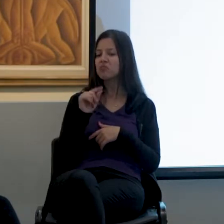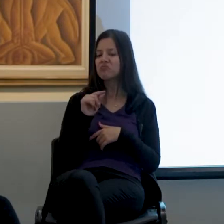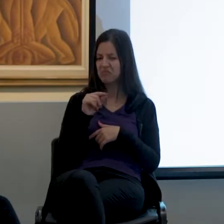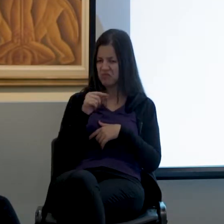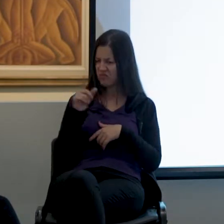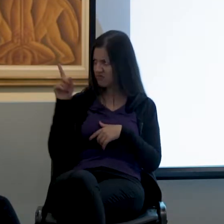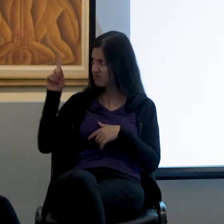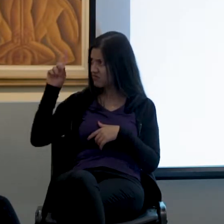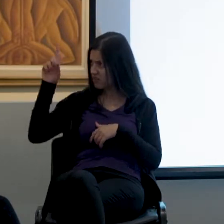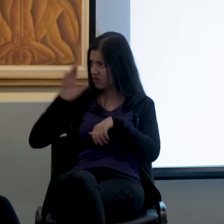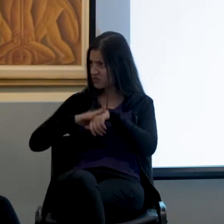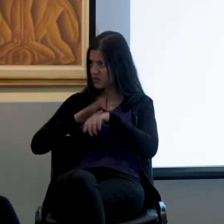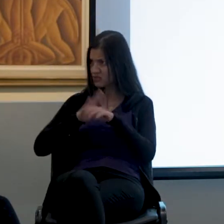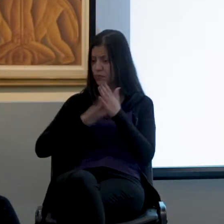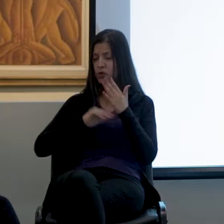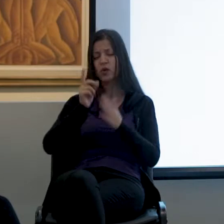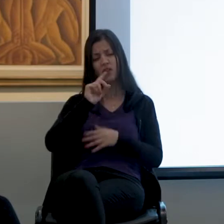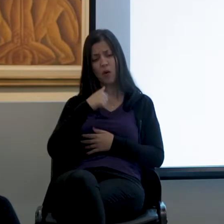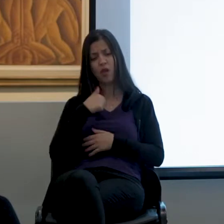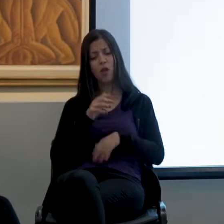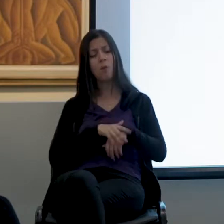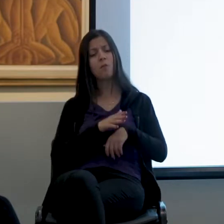quadros, aparece a ideia de